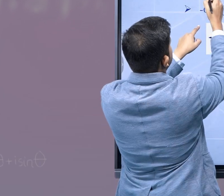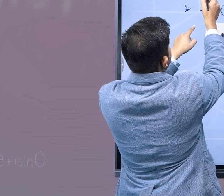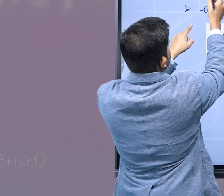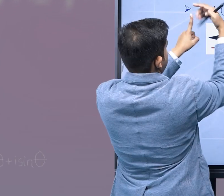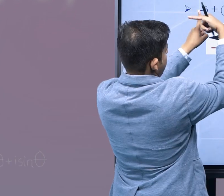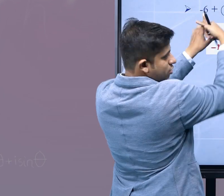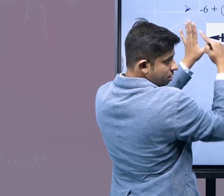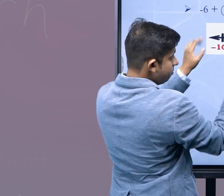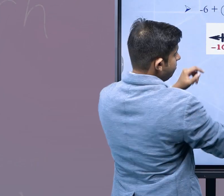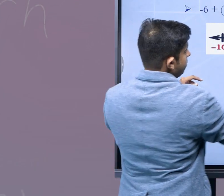-9.